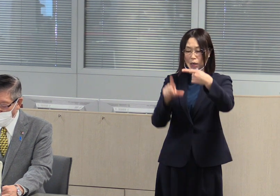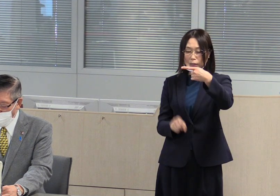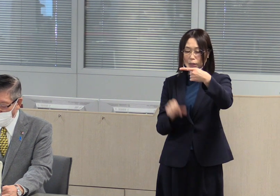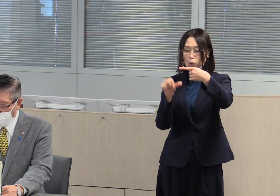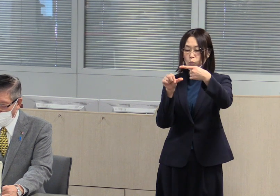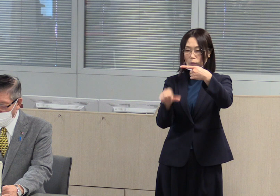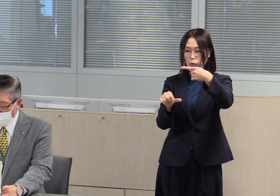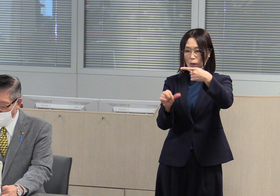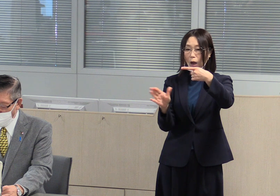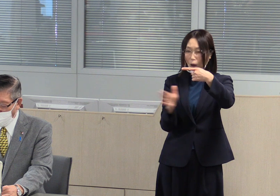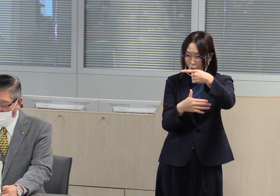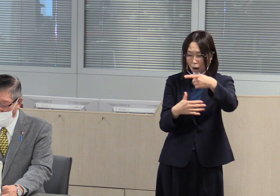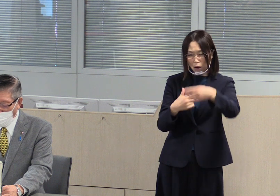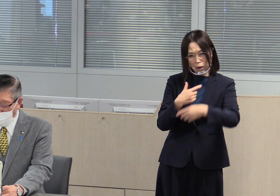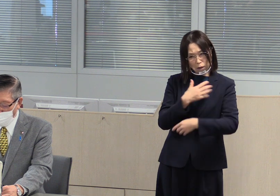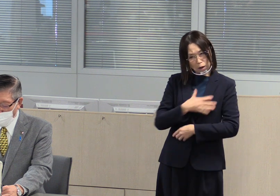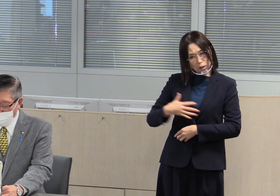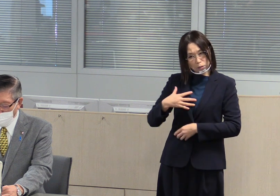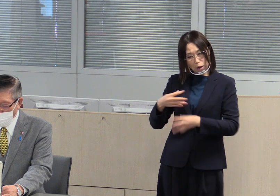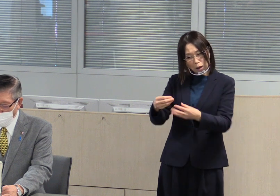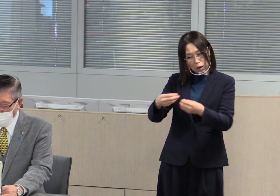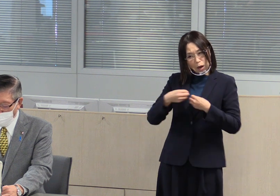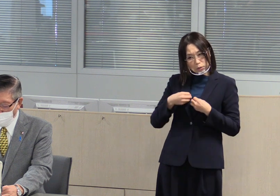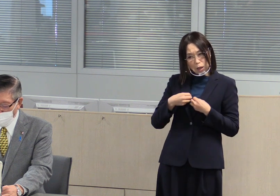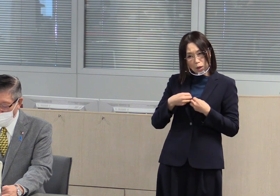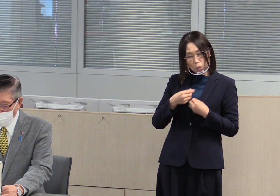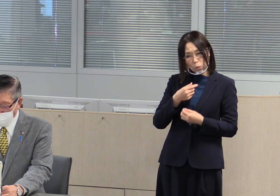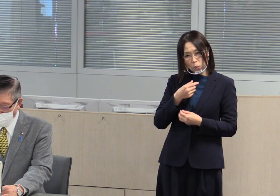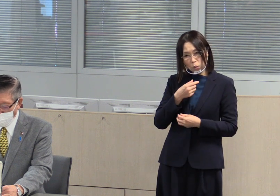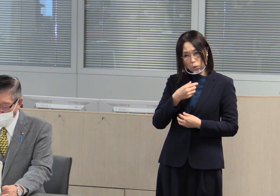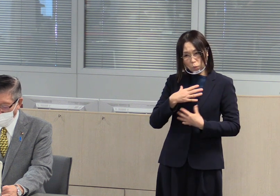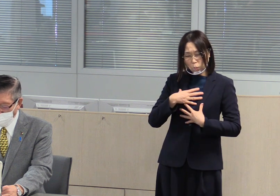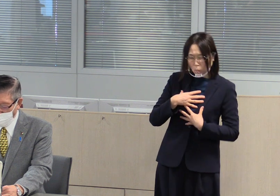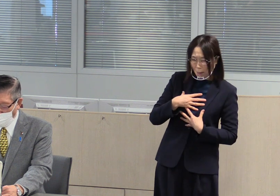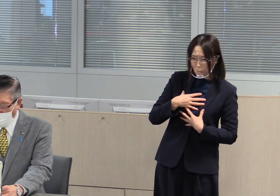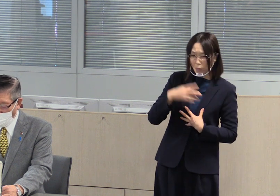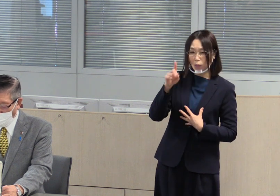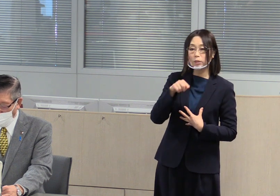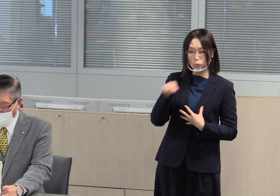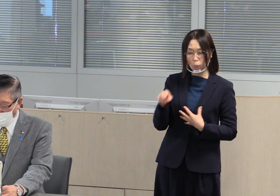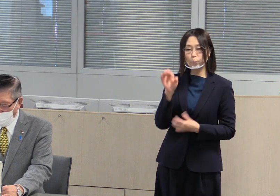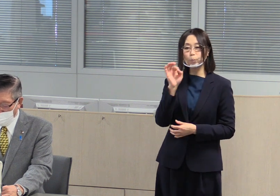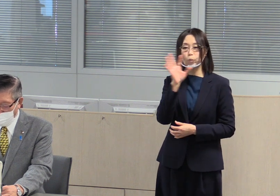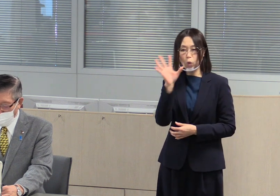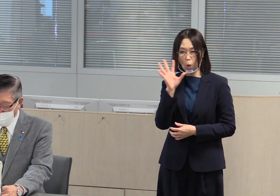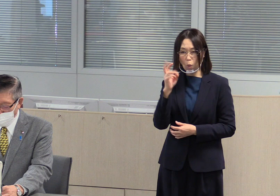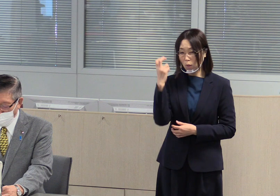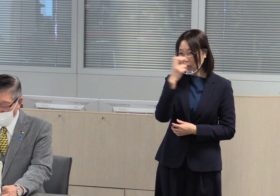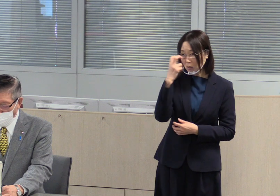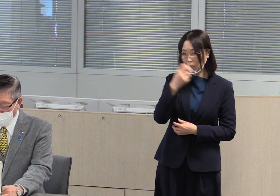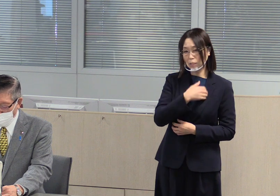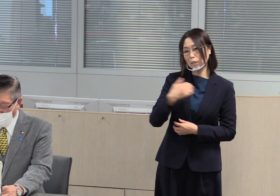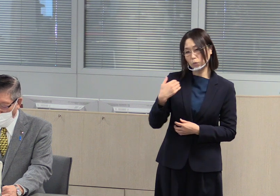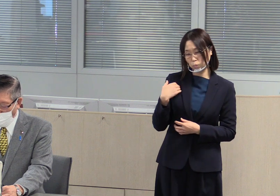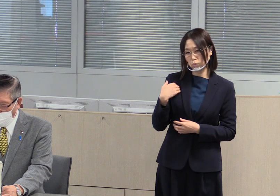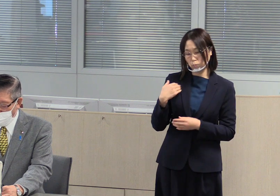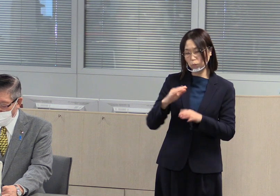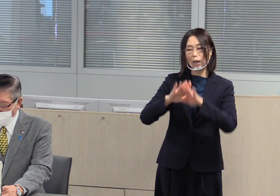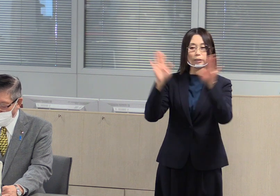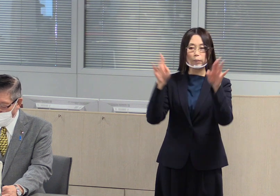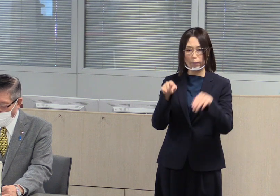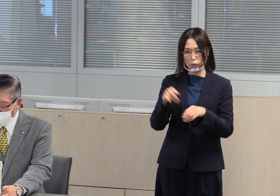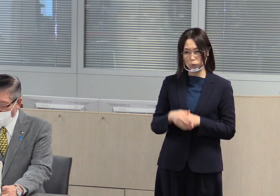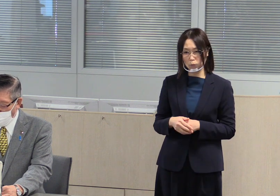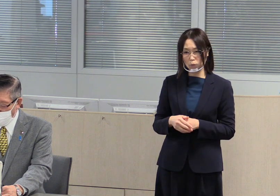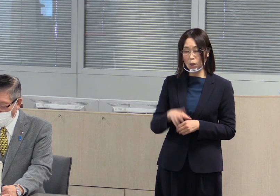ある無症状の県民の方についても無料で検査を受けられるようにいたします。県民の皆様におかれましては